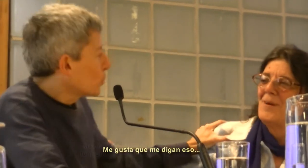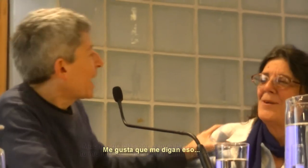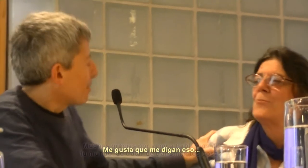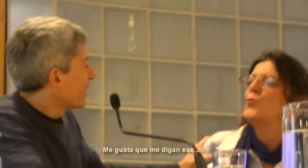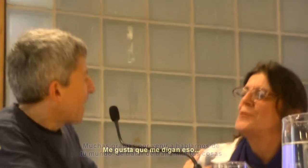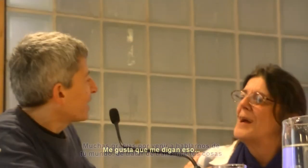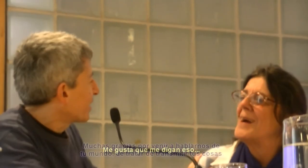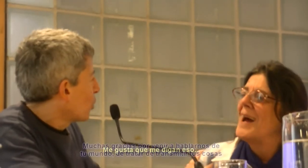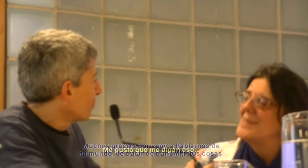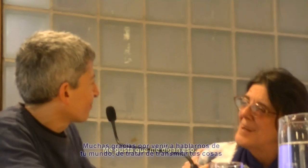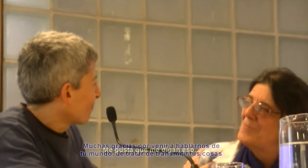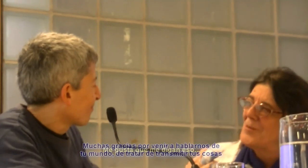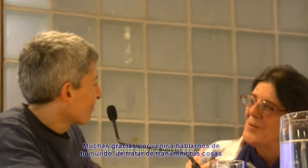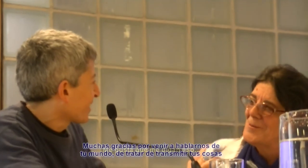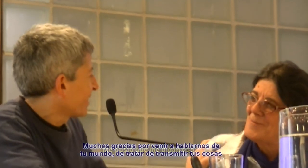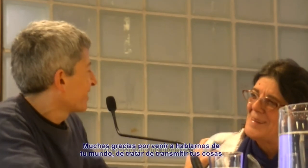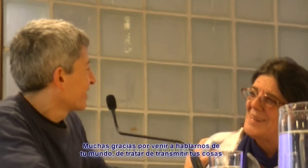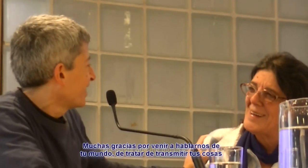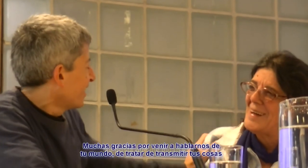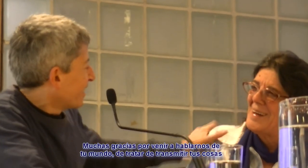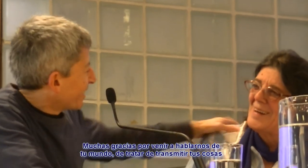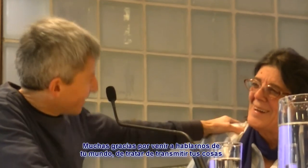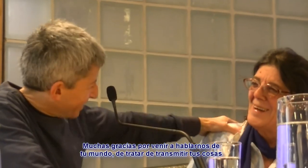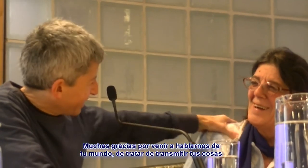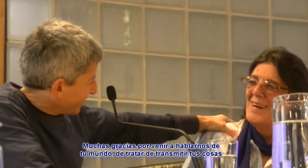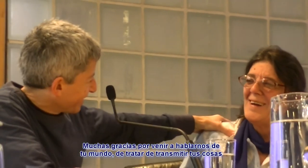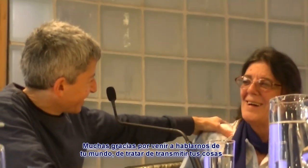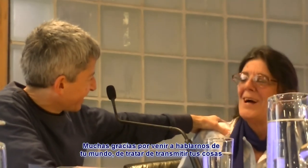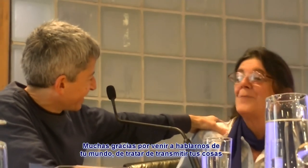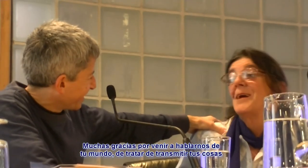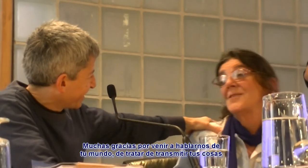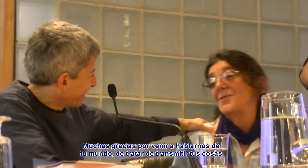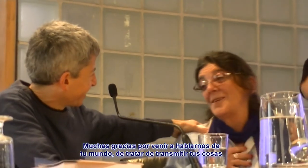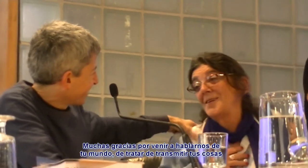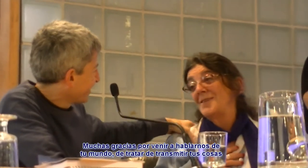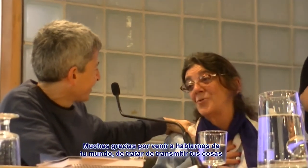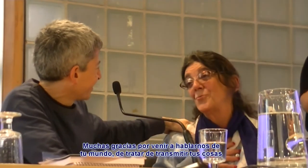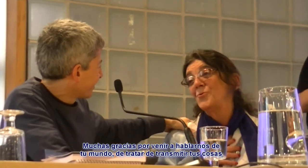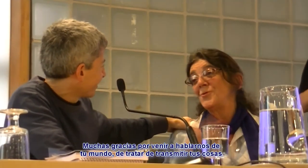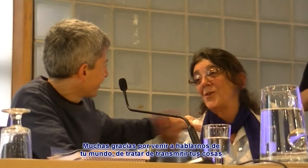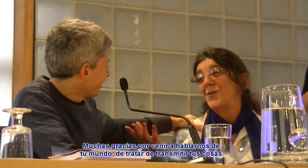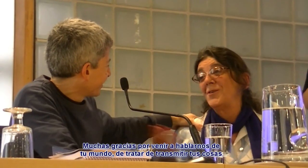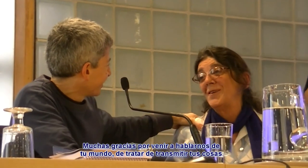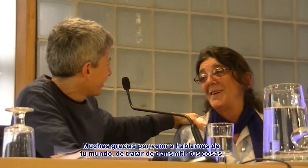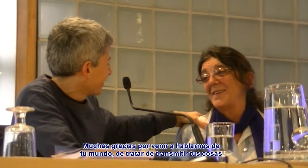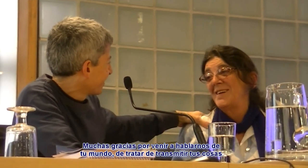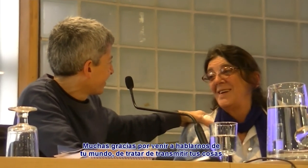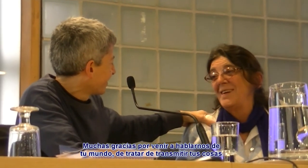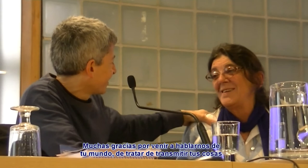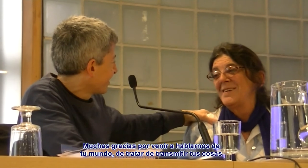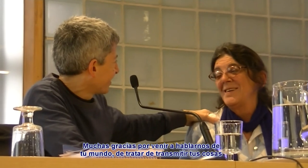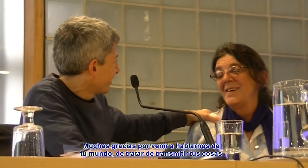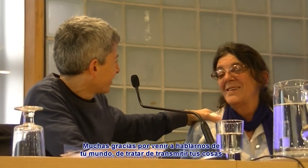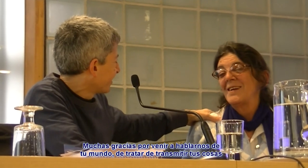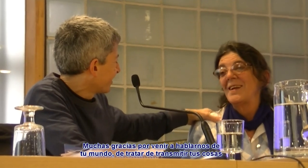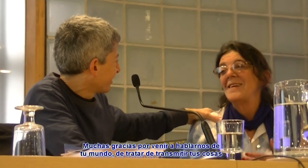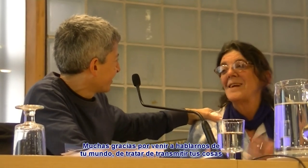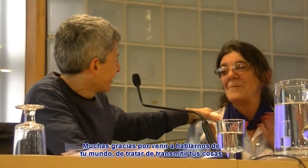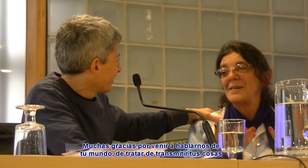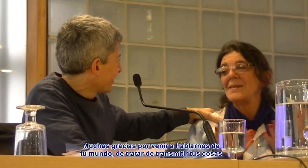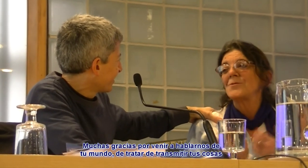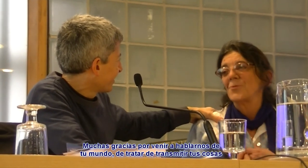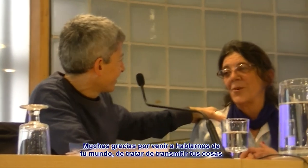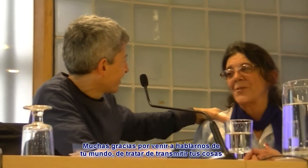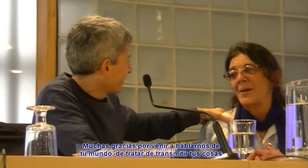Me gusta bueno, que me digas. Muchas gracias por venir a hablarnos de tu mundo, tratar